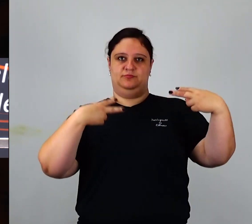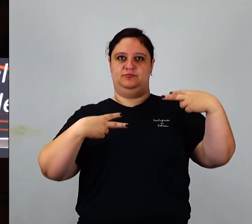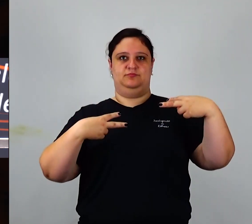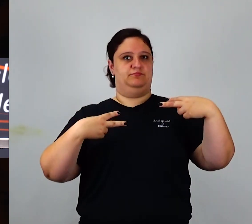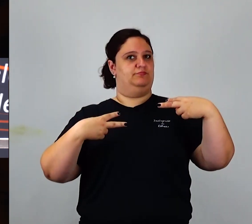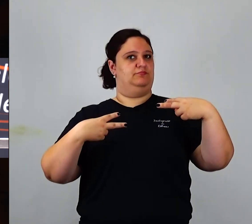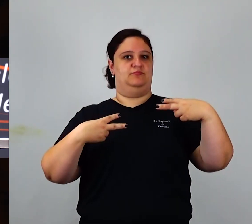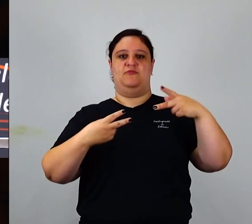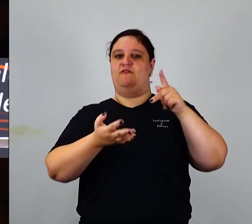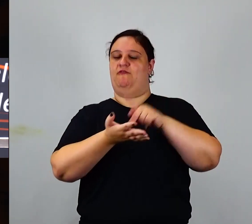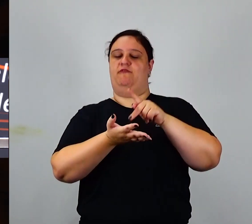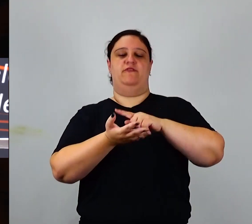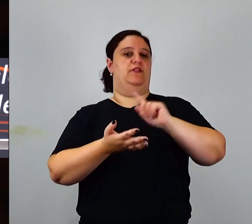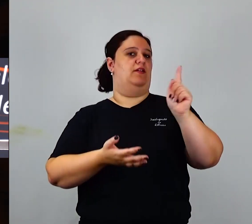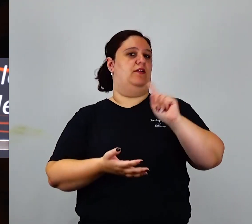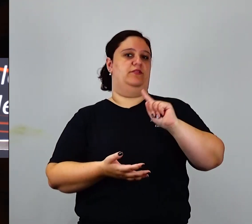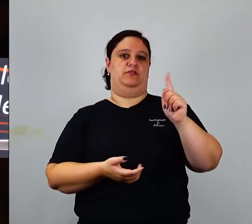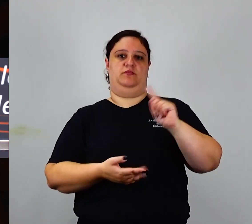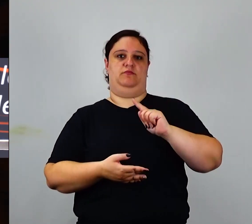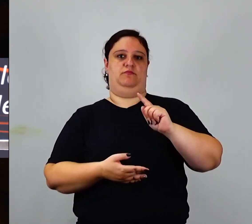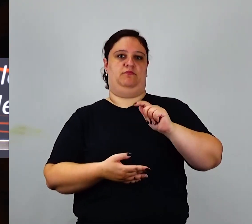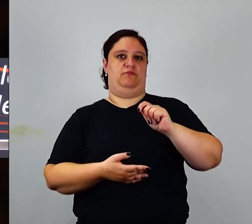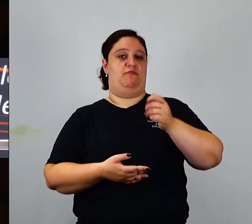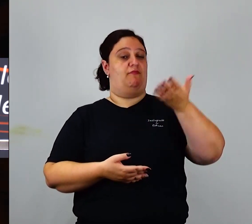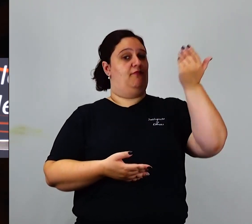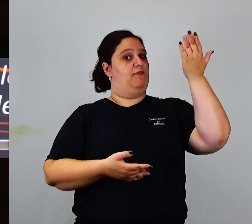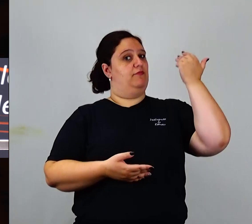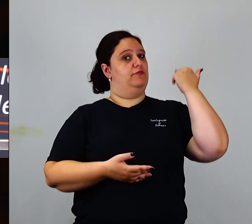não é a foto atualizada.